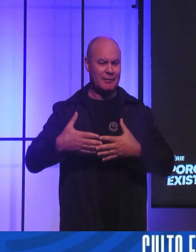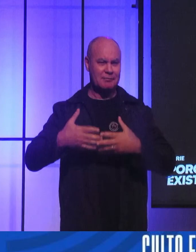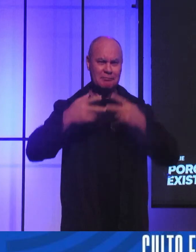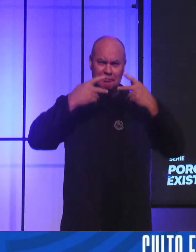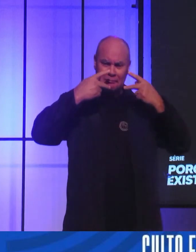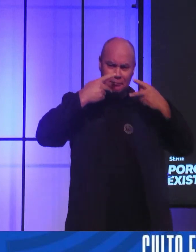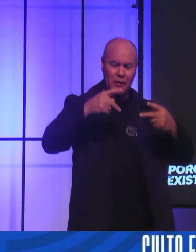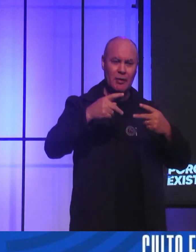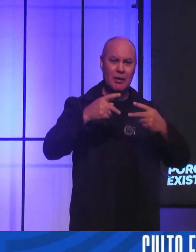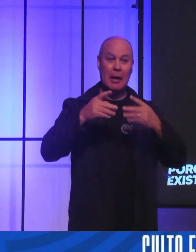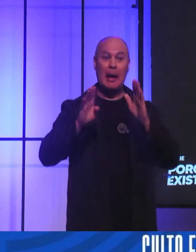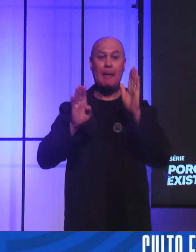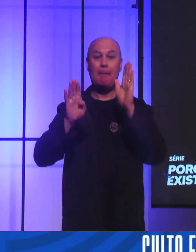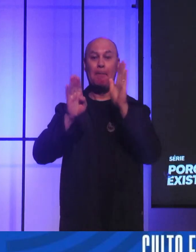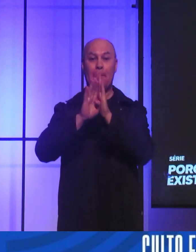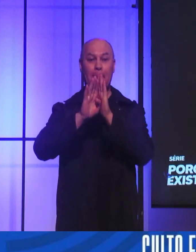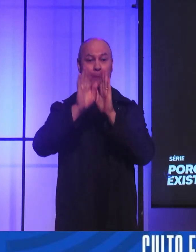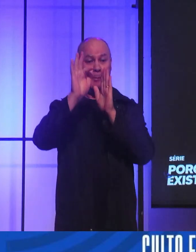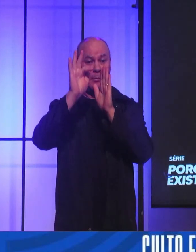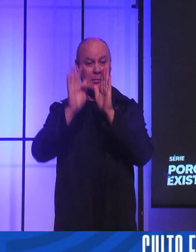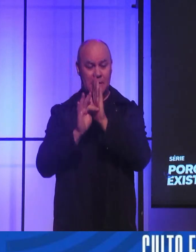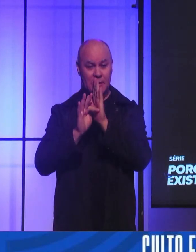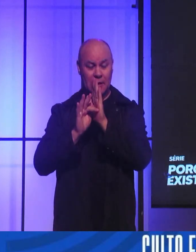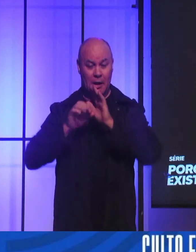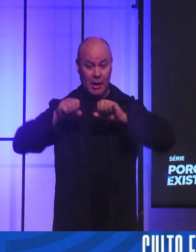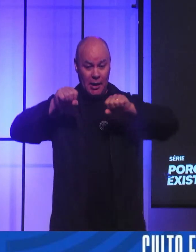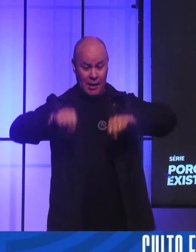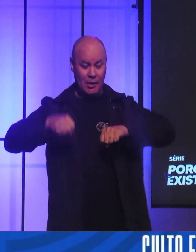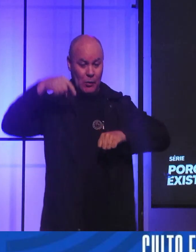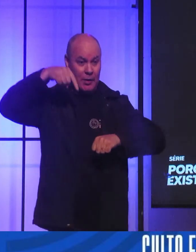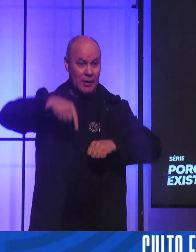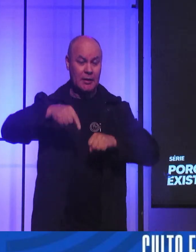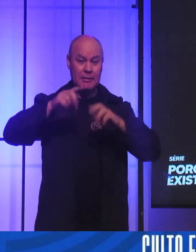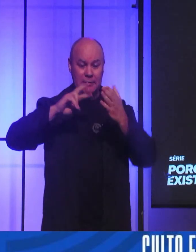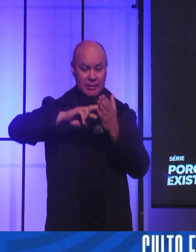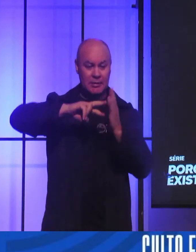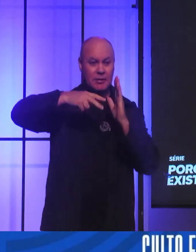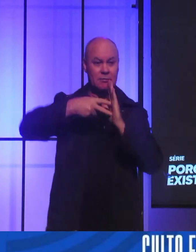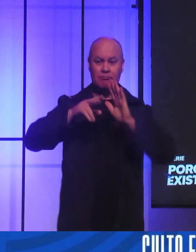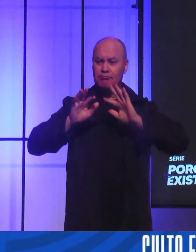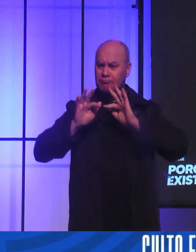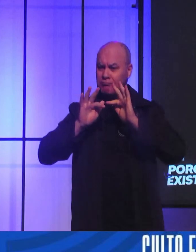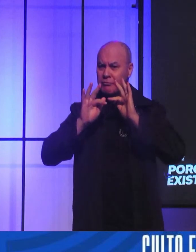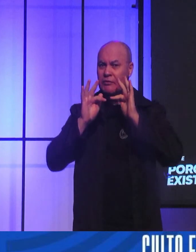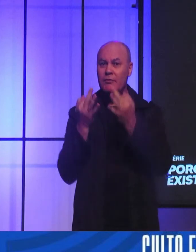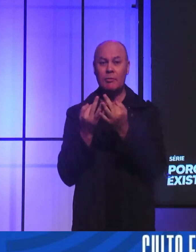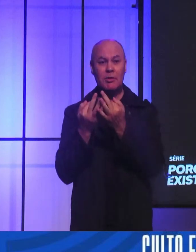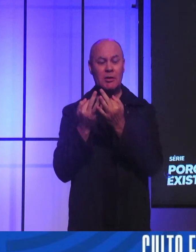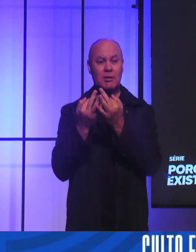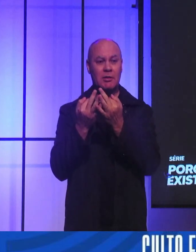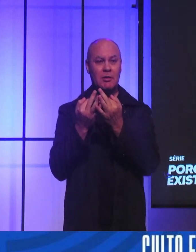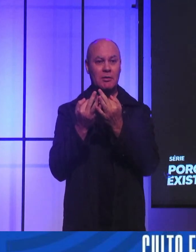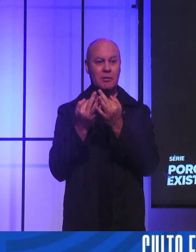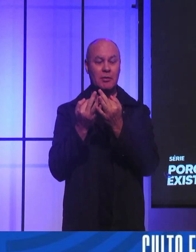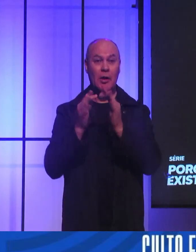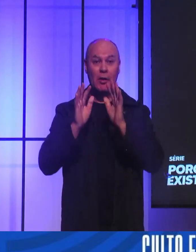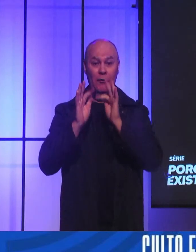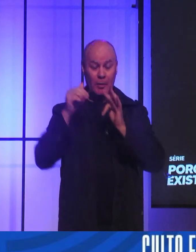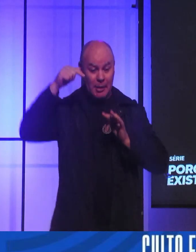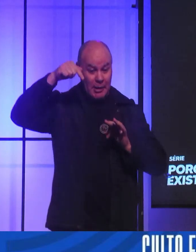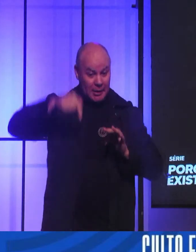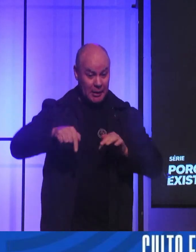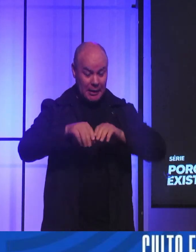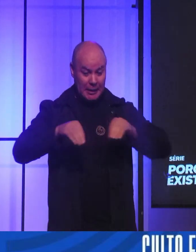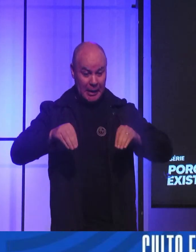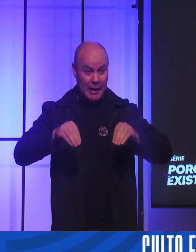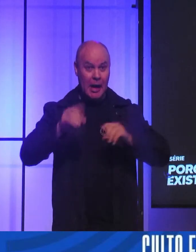de Canoas é uma família. É a família de Deus na terra e no céu, porque já tem irmãos nossos que já estão na glória com